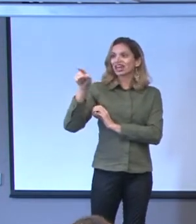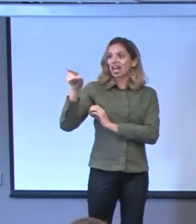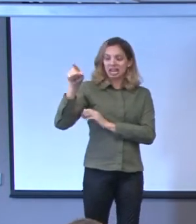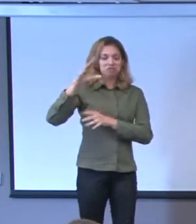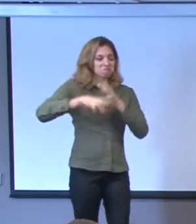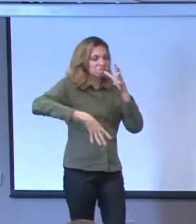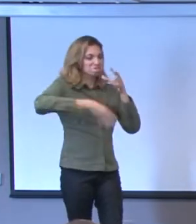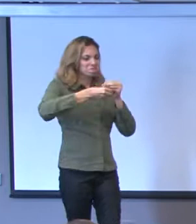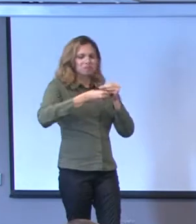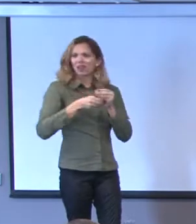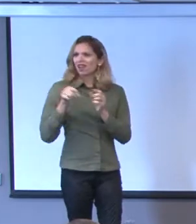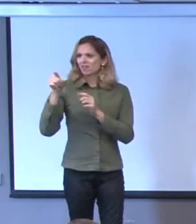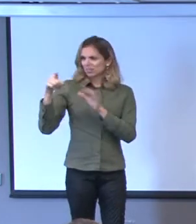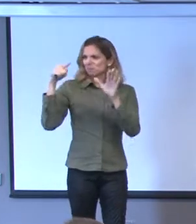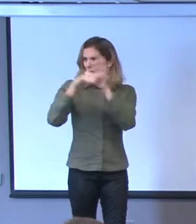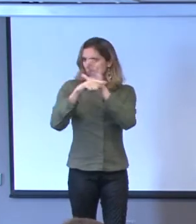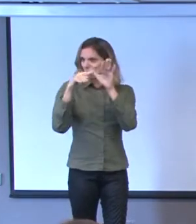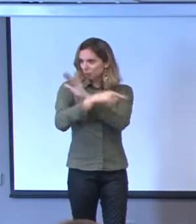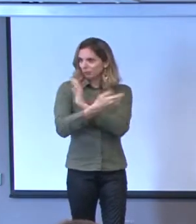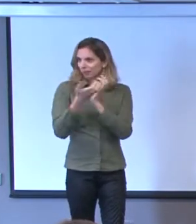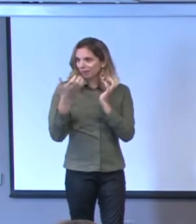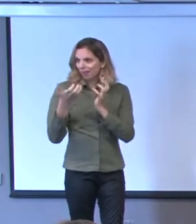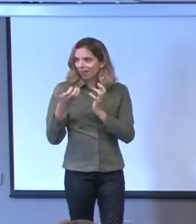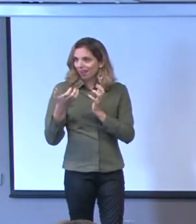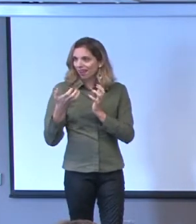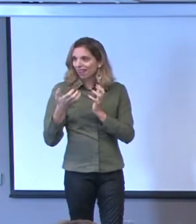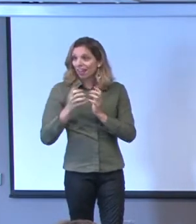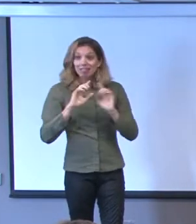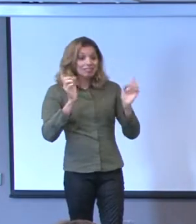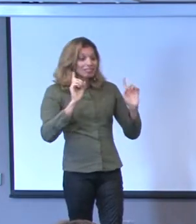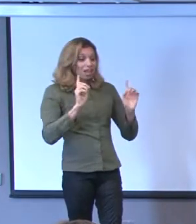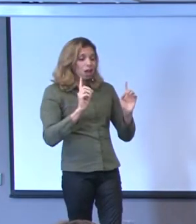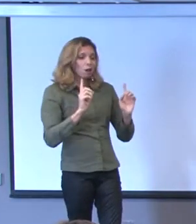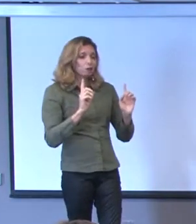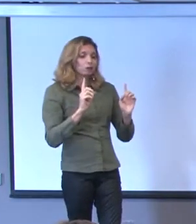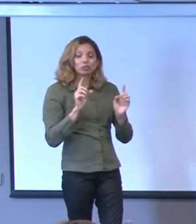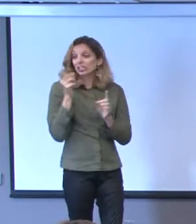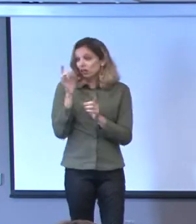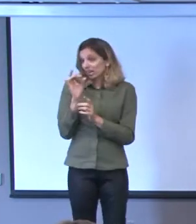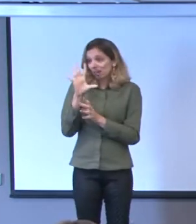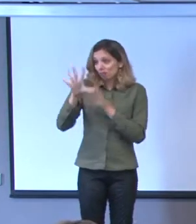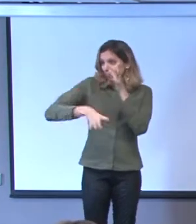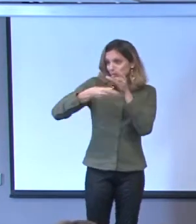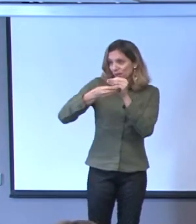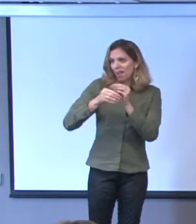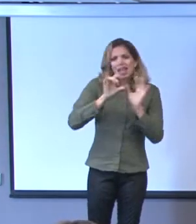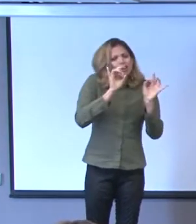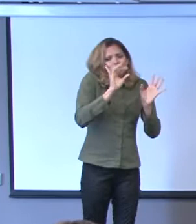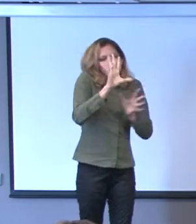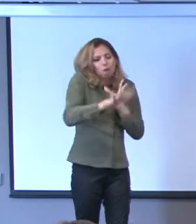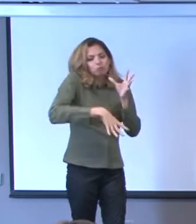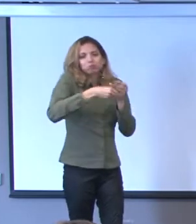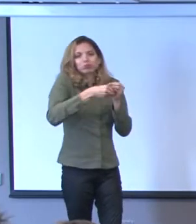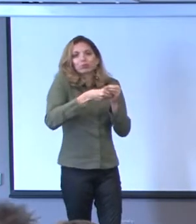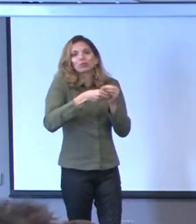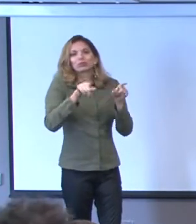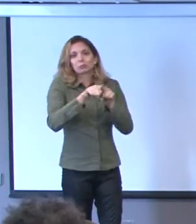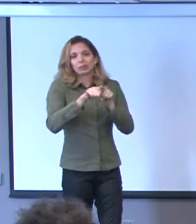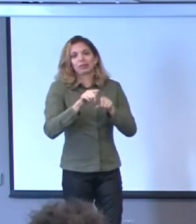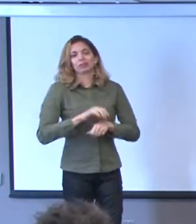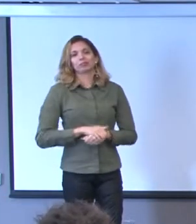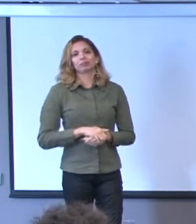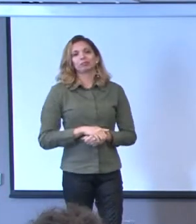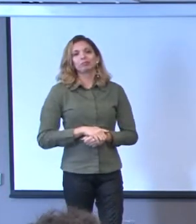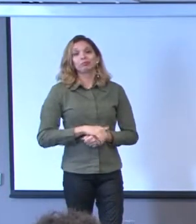posição do Douglas, você tem alguma pergunta? Não, a pergunta Não, você queria dar o seu depoimento. Era dar o depoimento